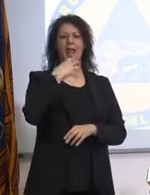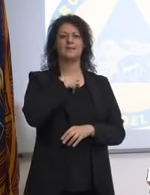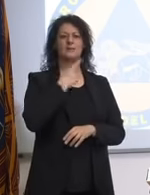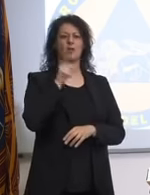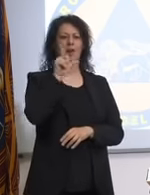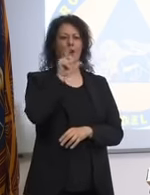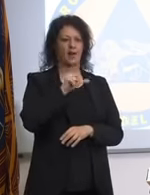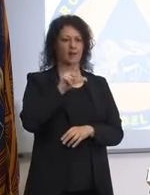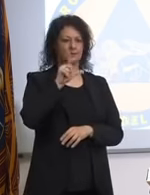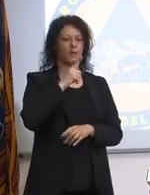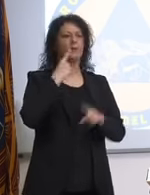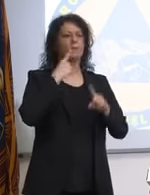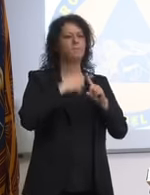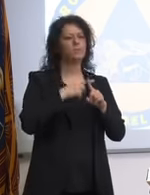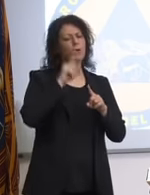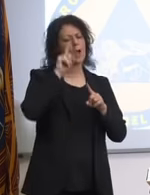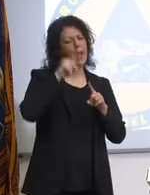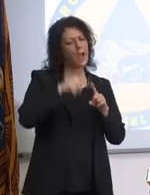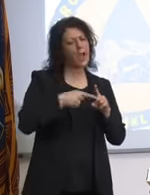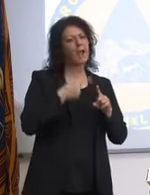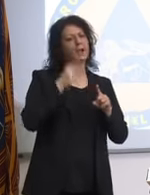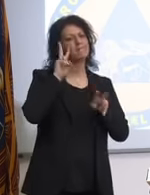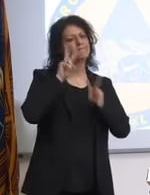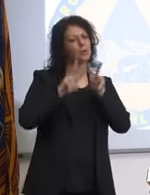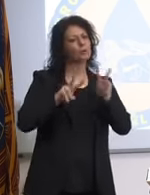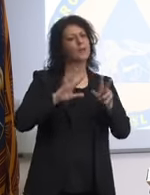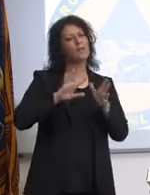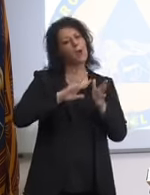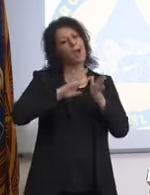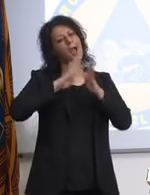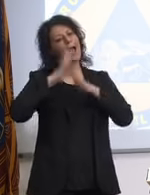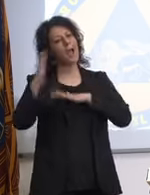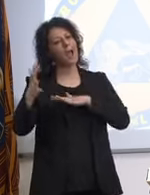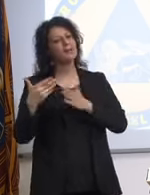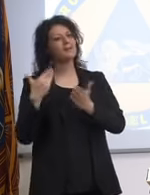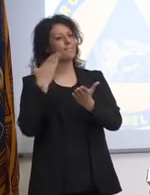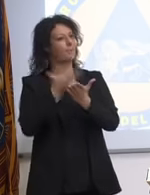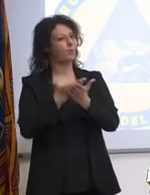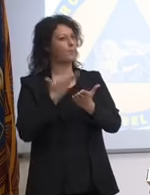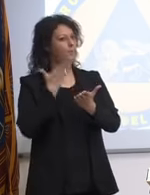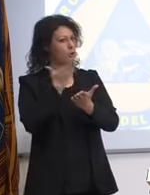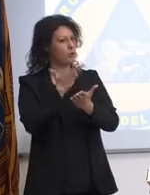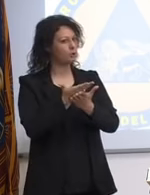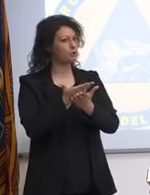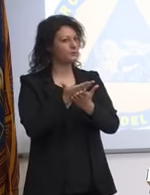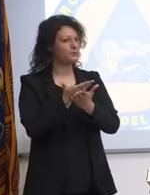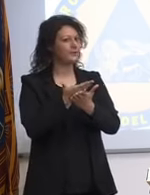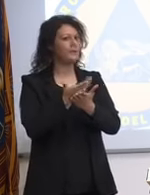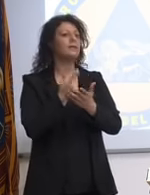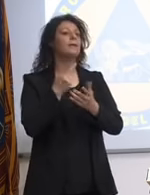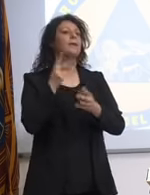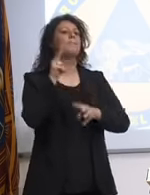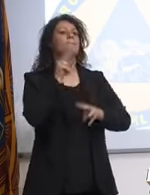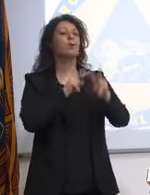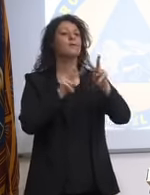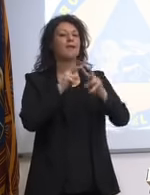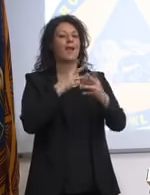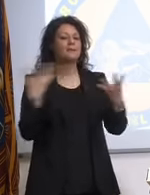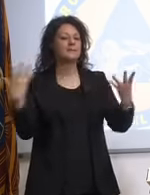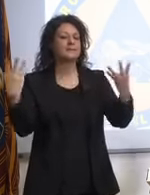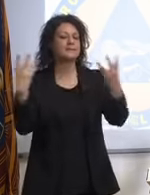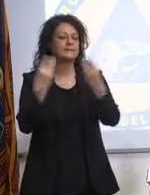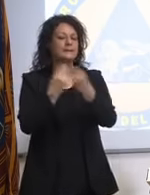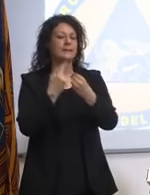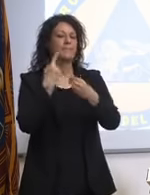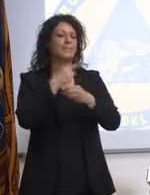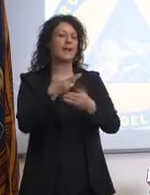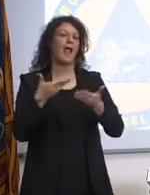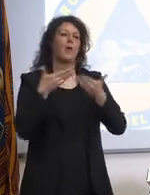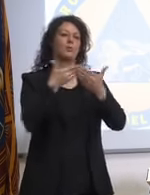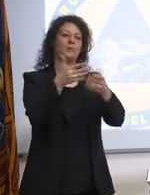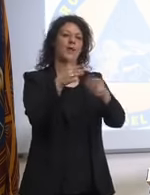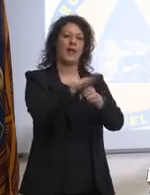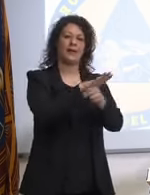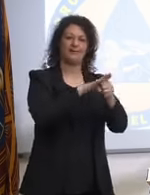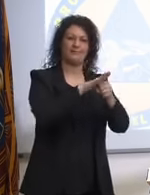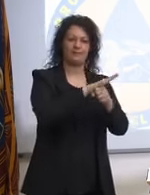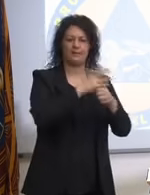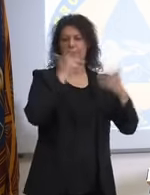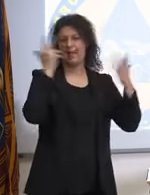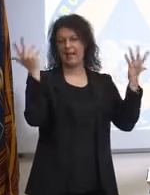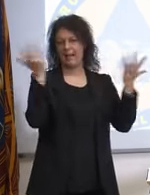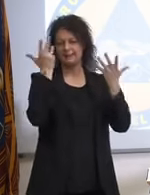altre opportunità, cioè cerchiamo di mettere insieme tutto quello che ci aiuta a dare una risposta alle famiglie. Si va dalla fattoria didattica